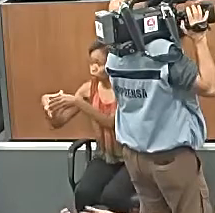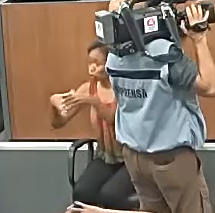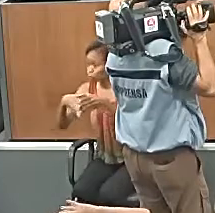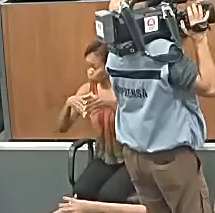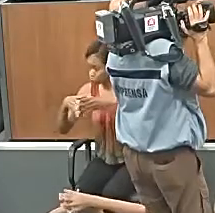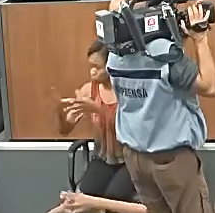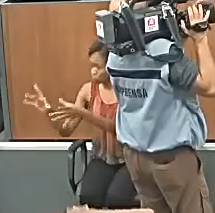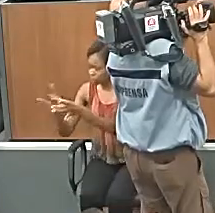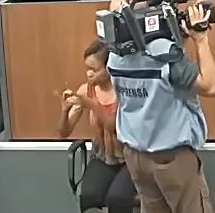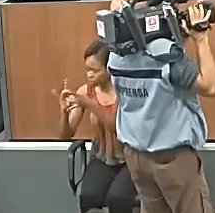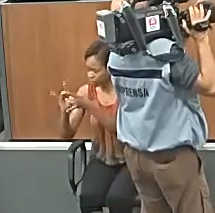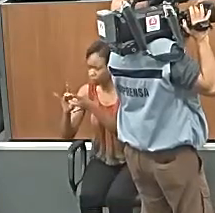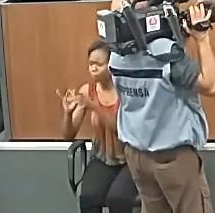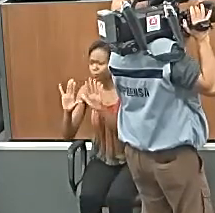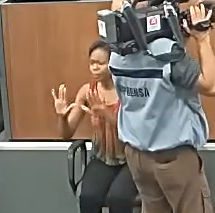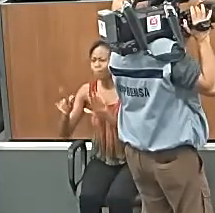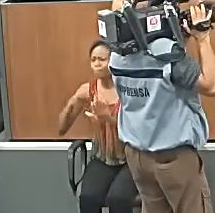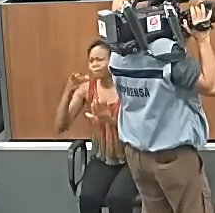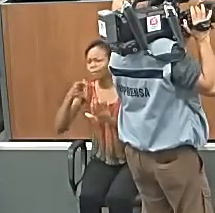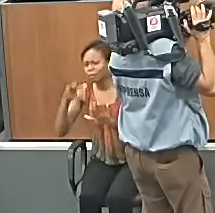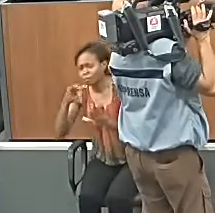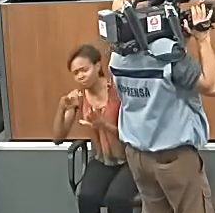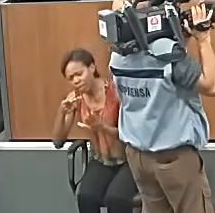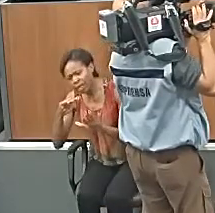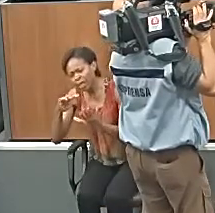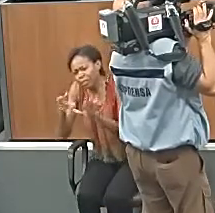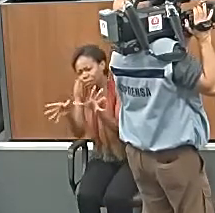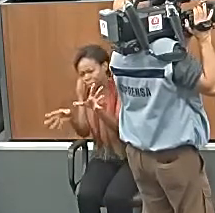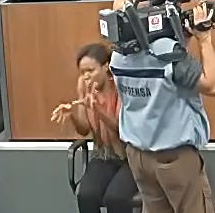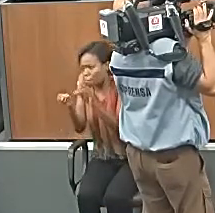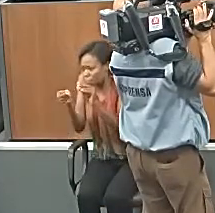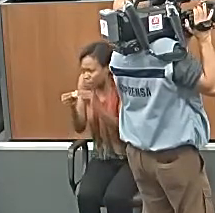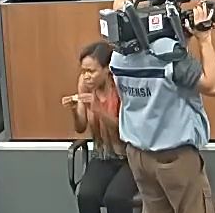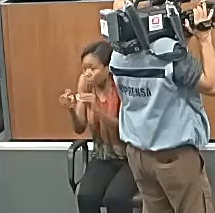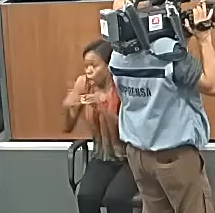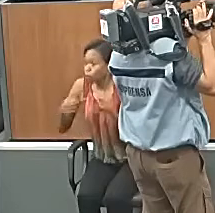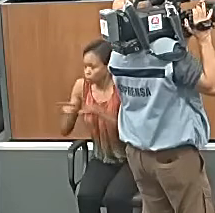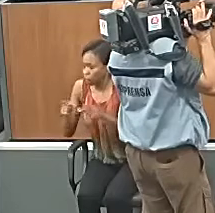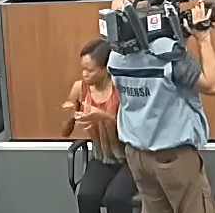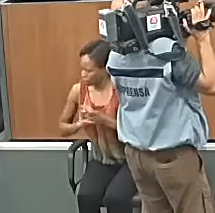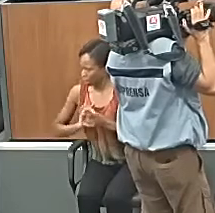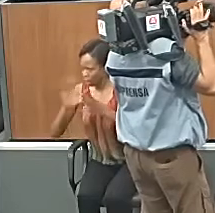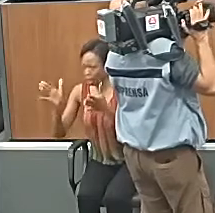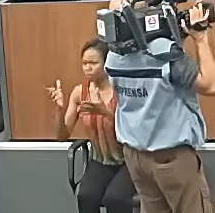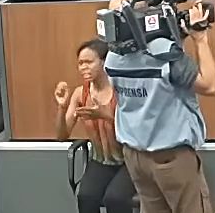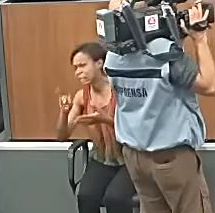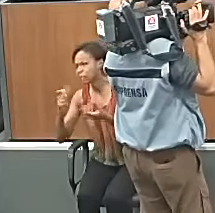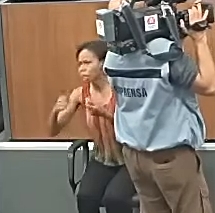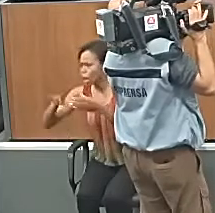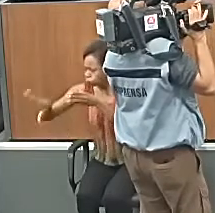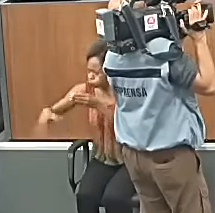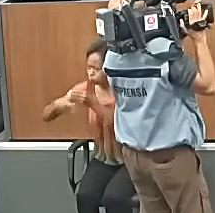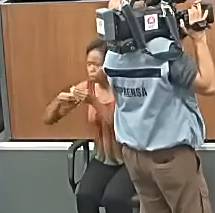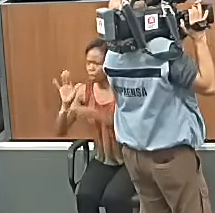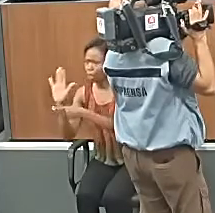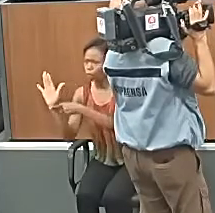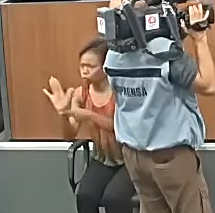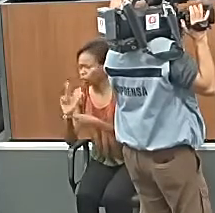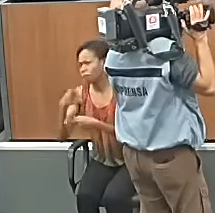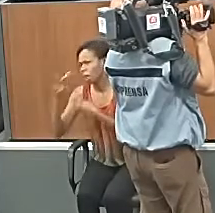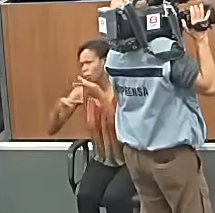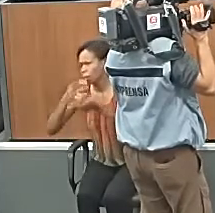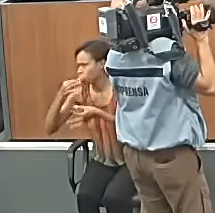fala vai ser um breve e coloca à disposição no final da audiência também alguma complementação de acordo com que foi